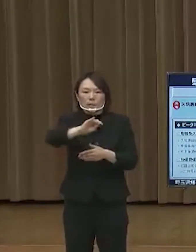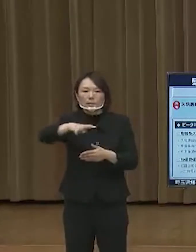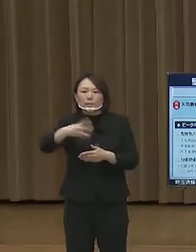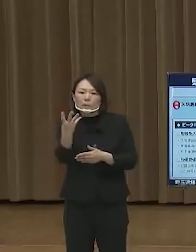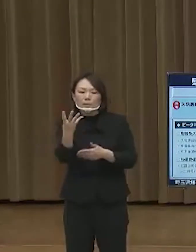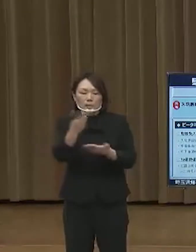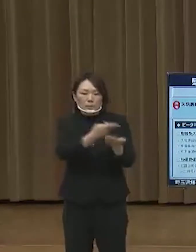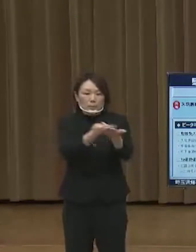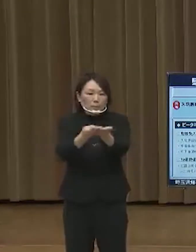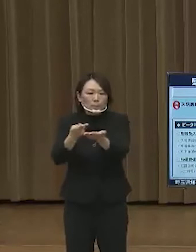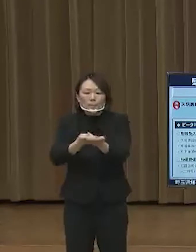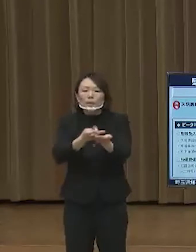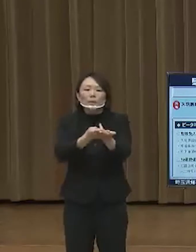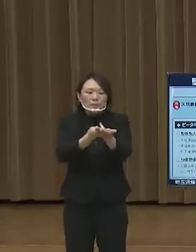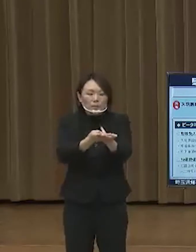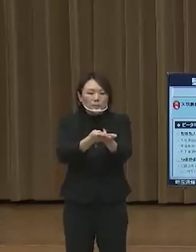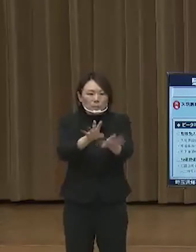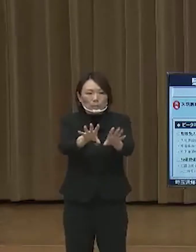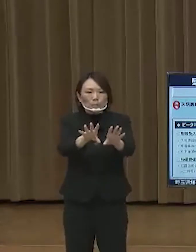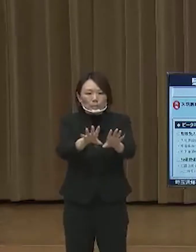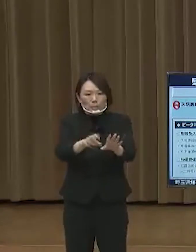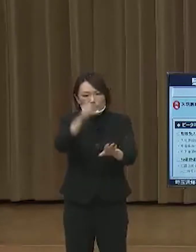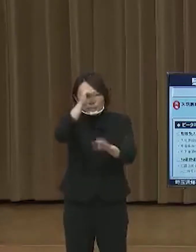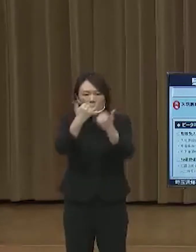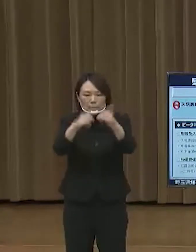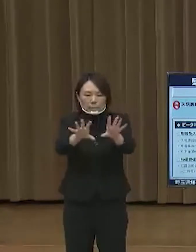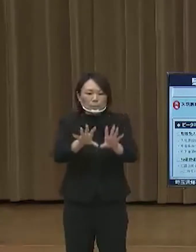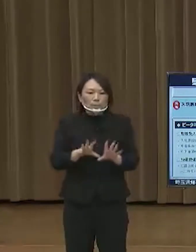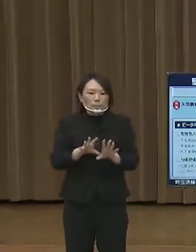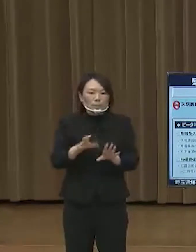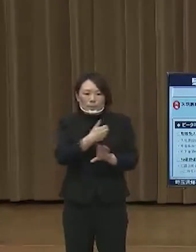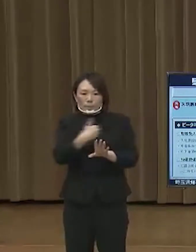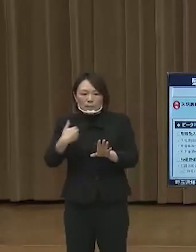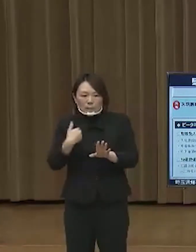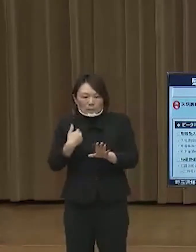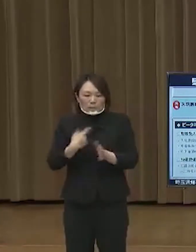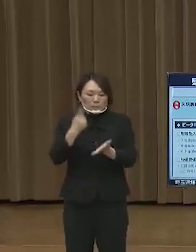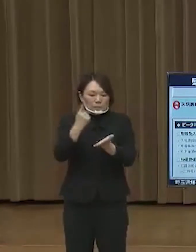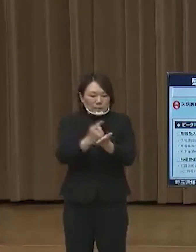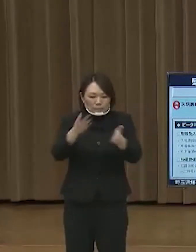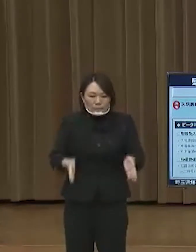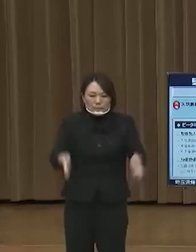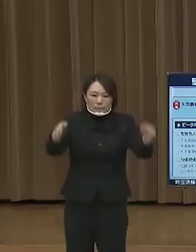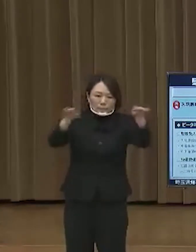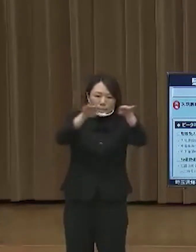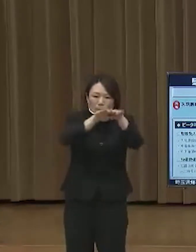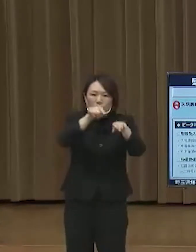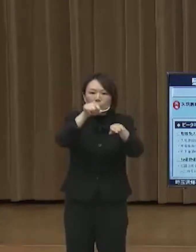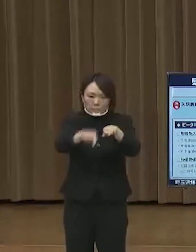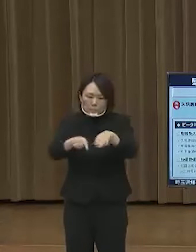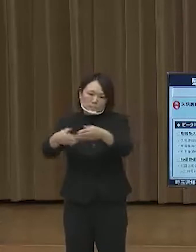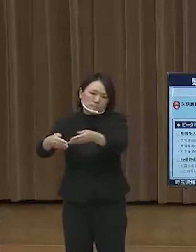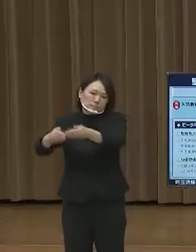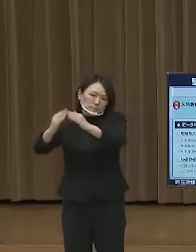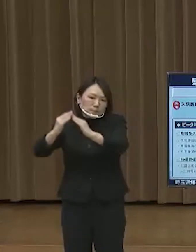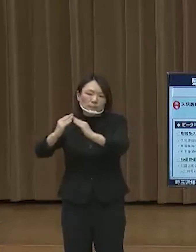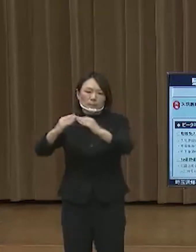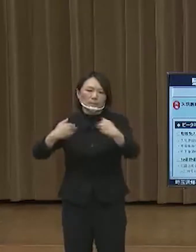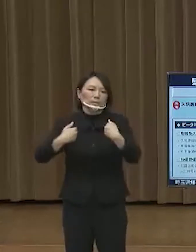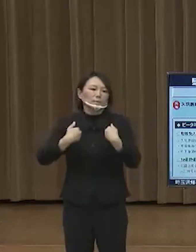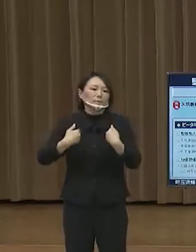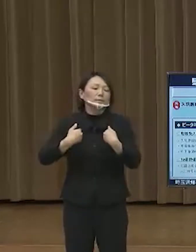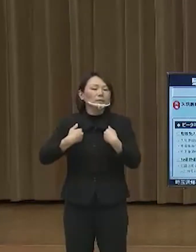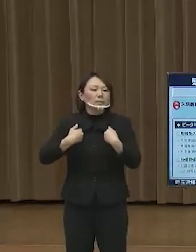にハードを作るだけではなく両方あるということが前提でありますので当然私どもとしては対応ができるだ